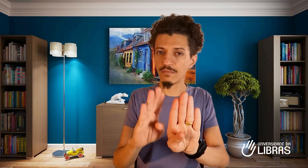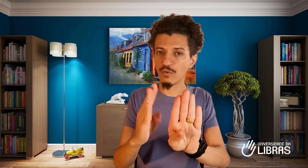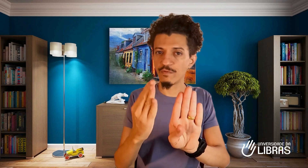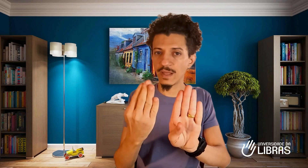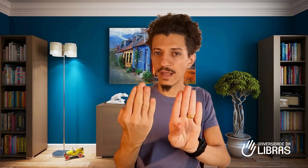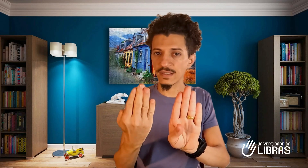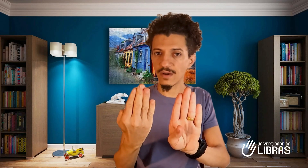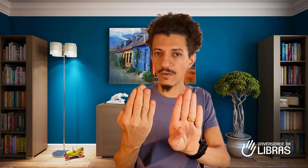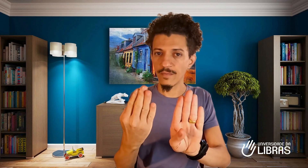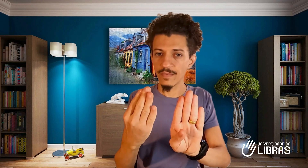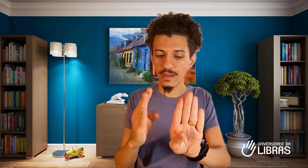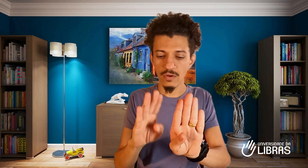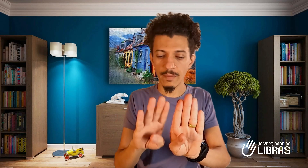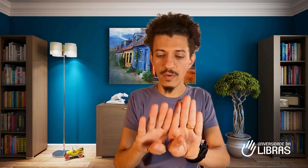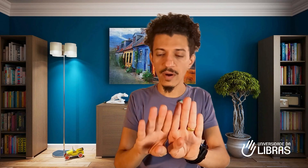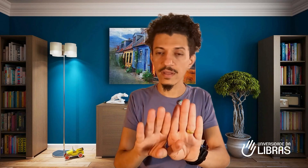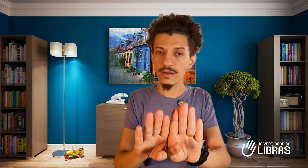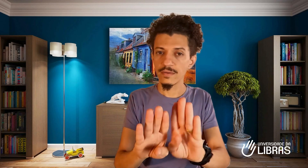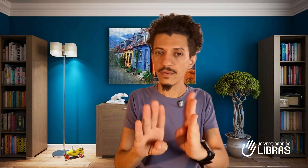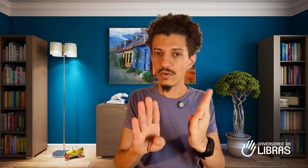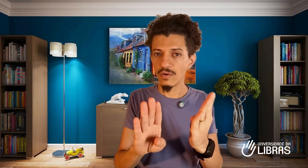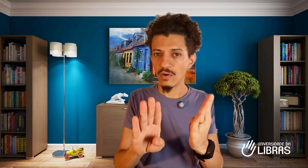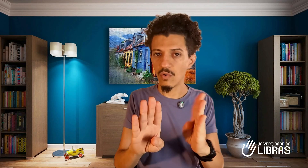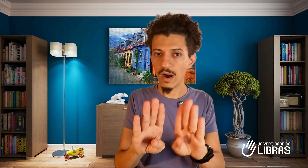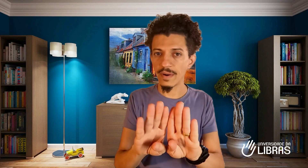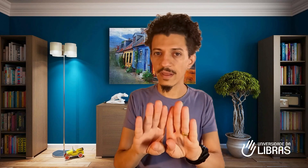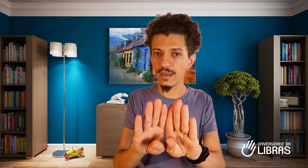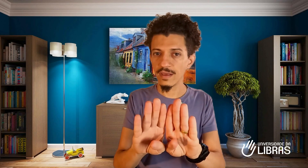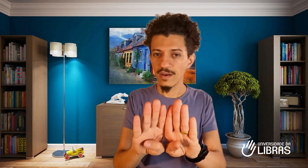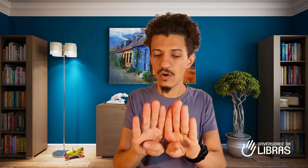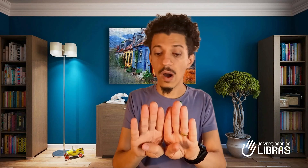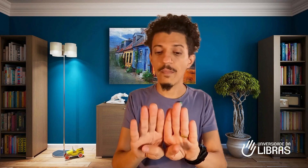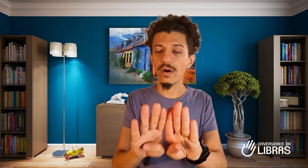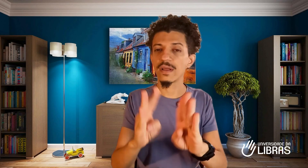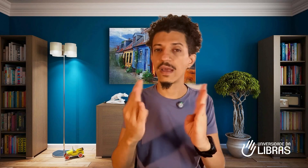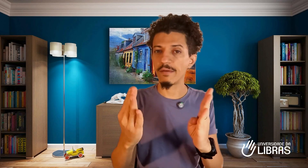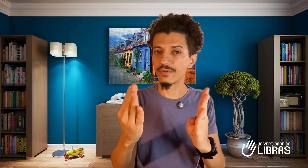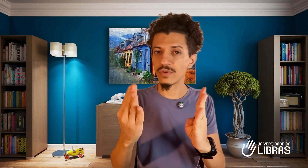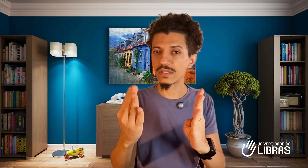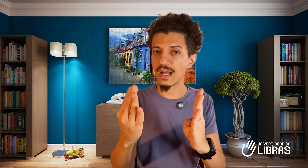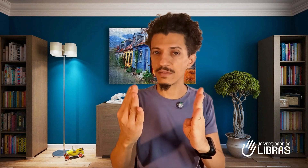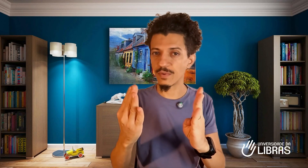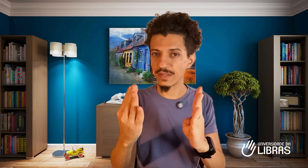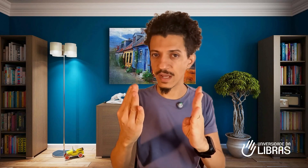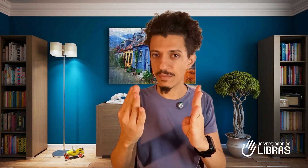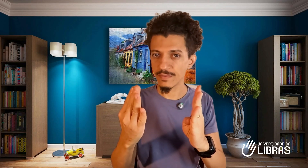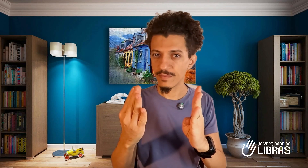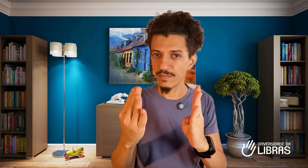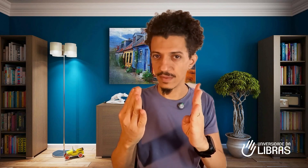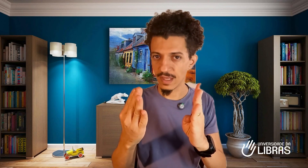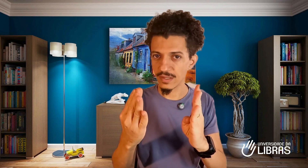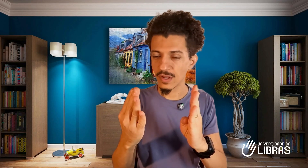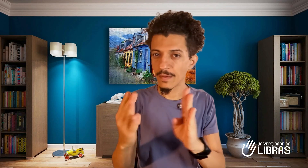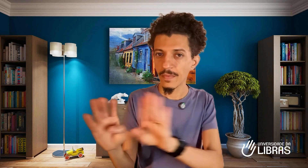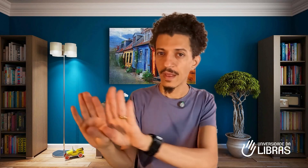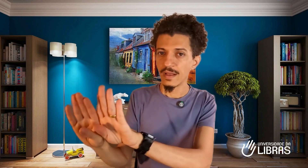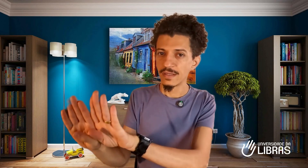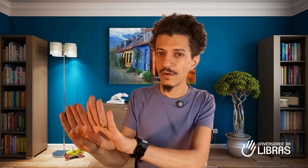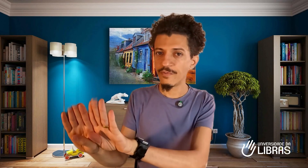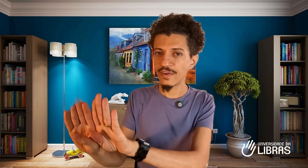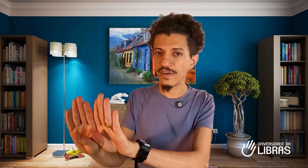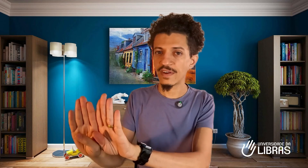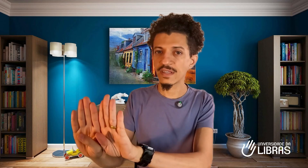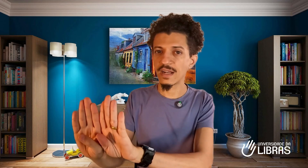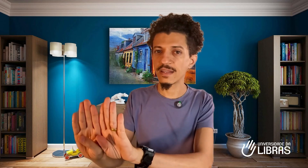essa movimentação. Então, a porta ou abre aqui, ou a porta que abre os dois lados, por exemplo. Entende?